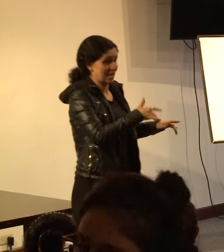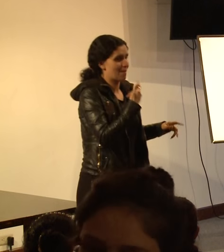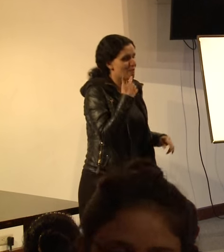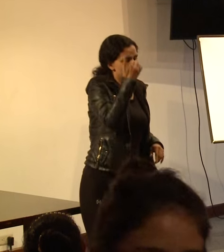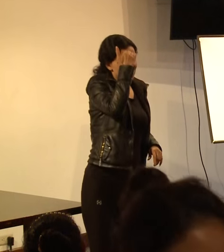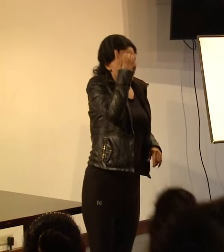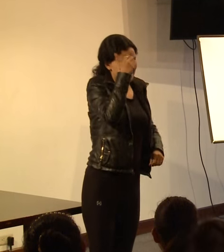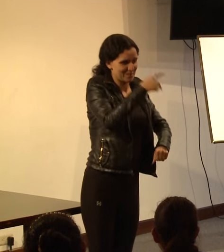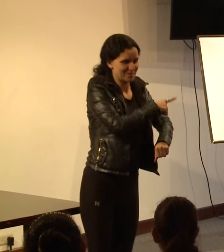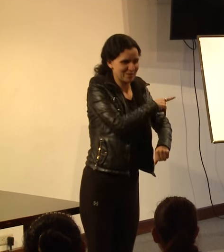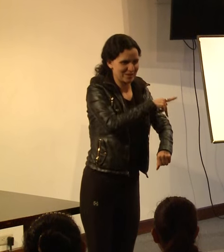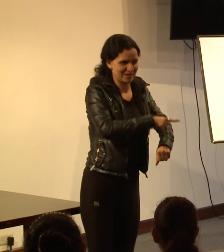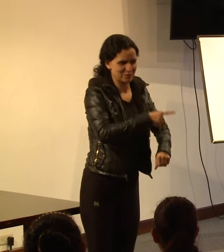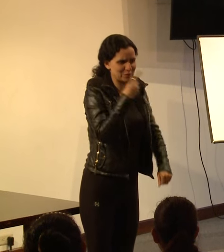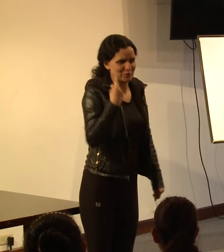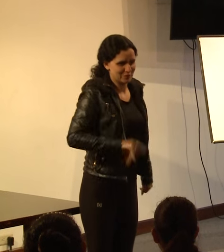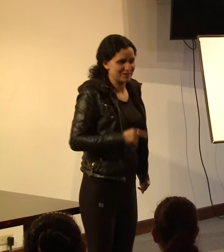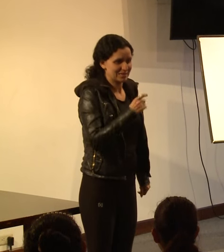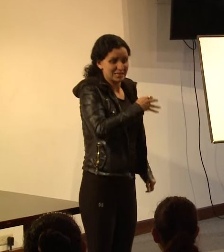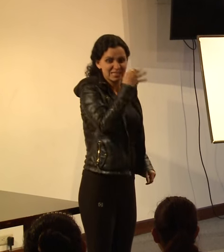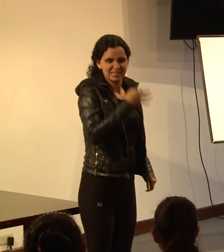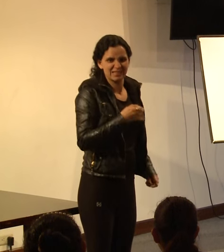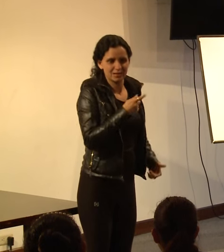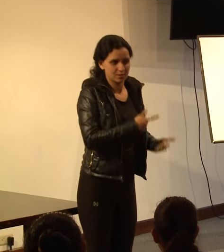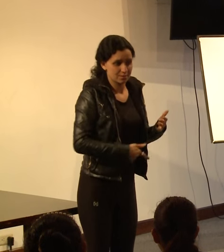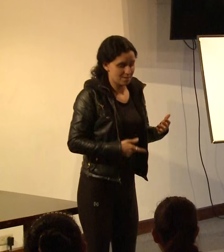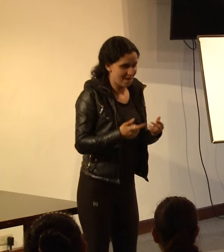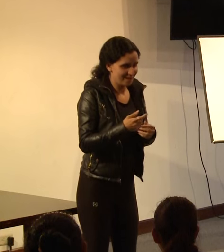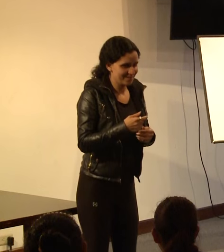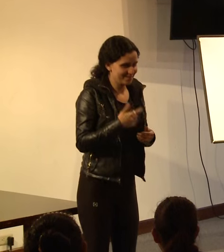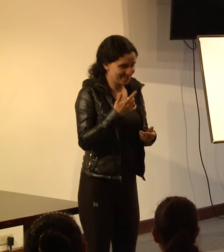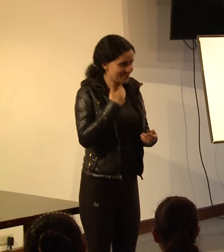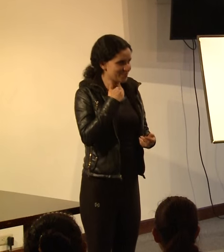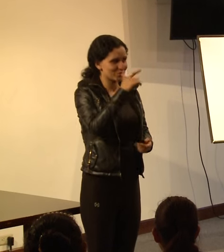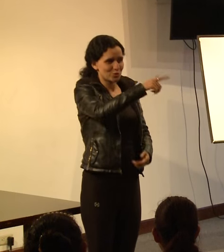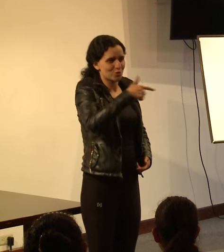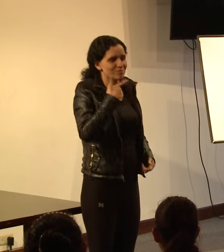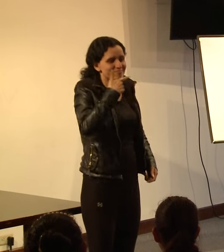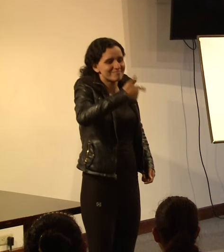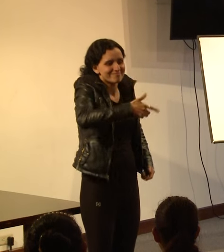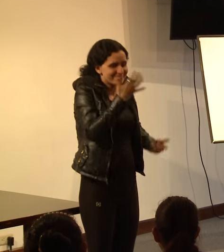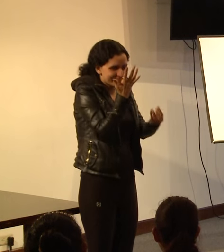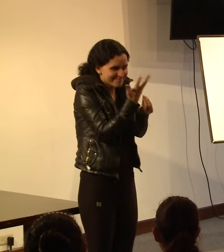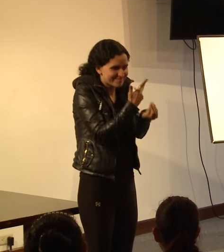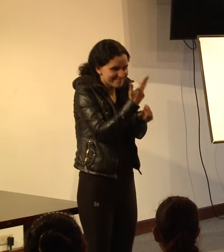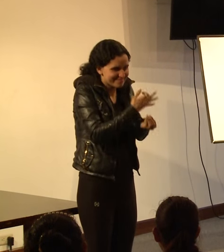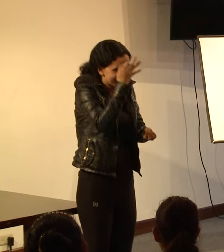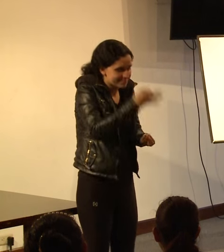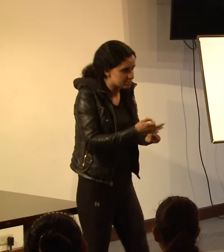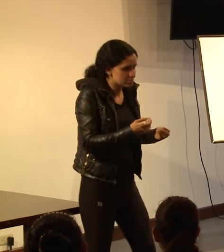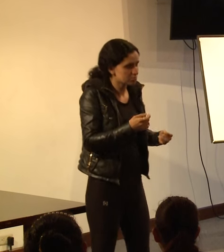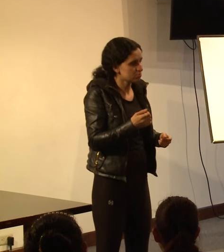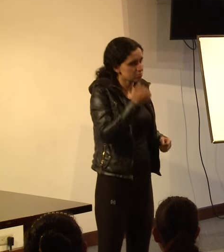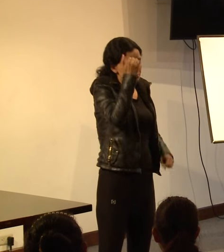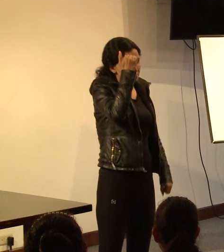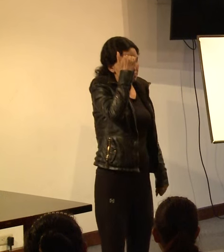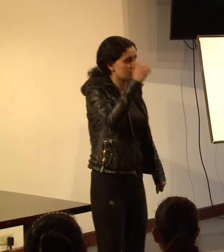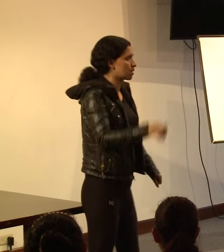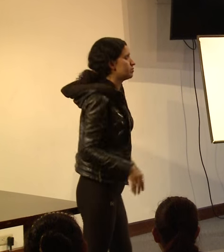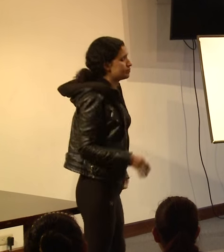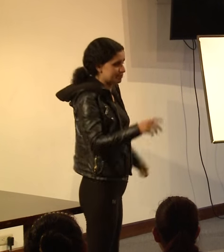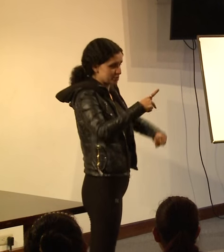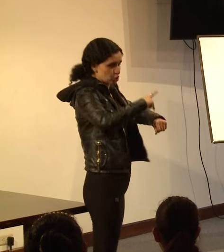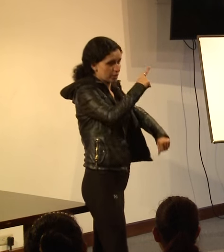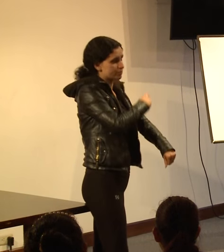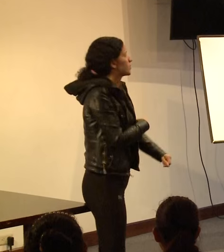de preescolar. Las profesoras de preescolar todo el tiempo acuden a los lenguajes artísticos para hacer sus actividades, todo el tiempo. ¿Se han dado cuenta? Ellas no se sientan a dar cátedra de tablero,